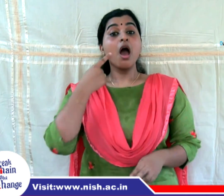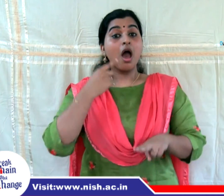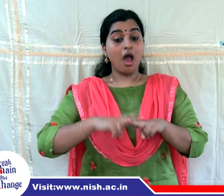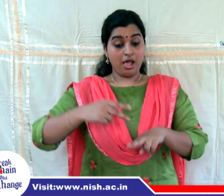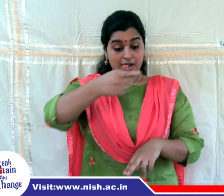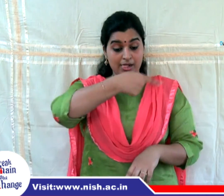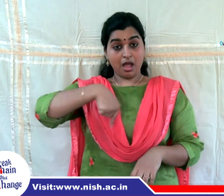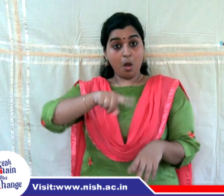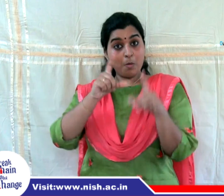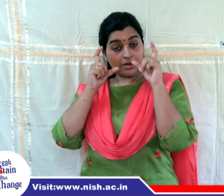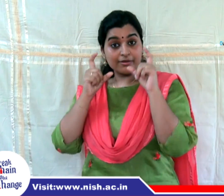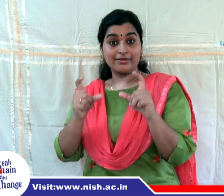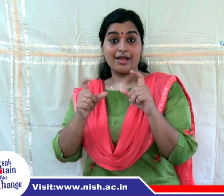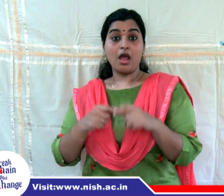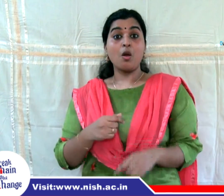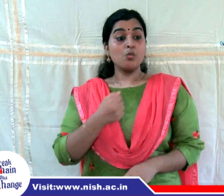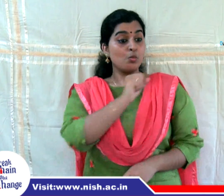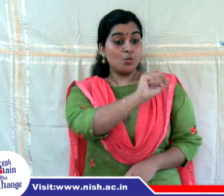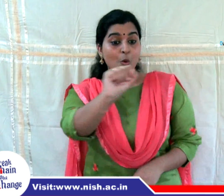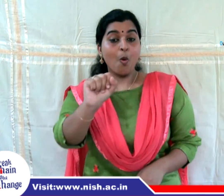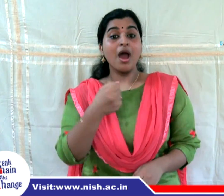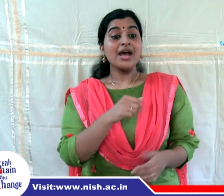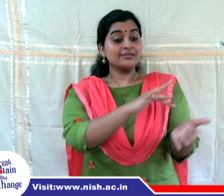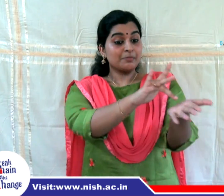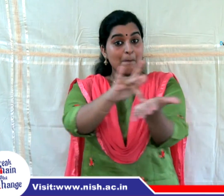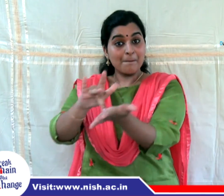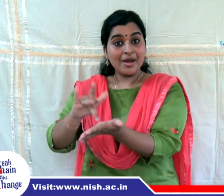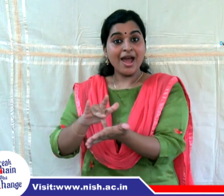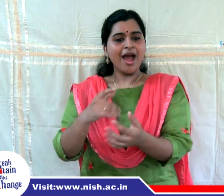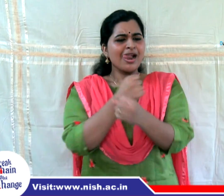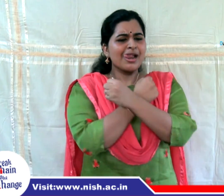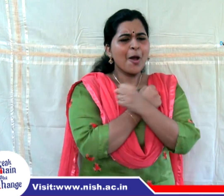നമ്മൾ സൂക്ഷിക്കുന്നതിലൂടെ നമ്മുടെ നാടിനെയും പ്രിയപ്പെട്ടവരെയും ഈ മഹാമാരിയിൽ നിന്ന്